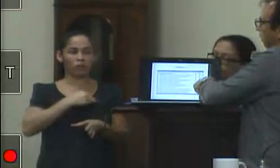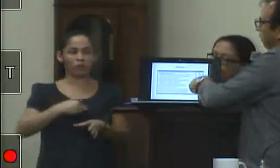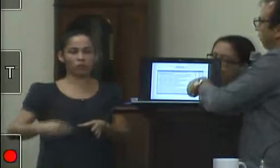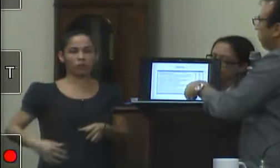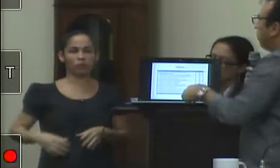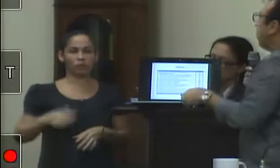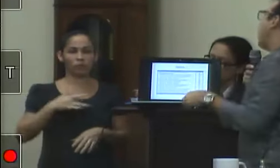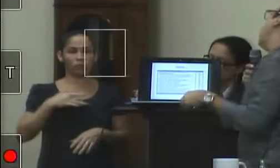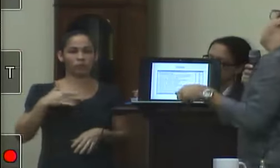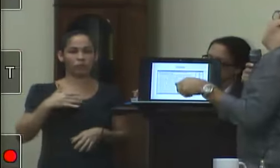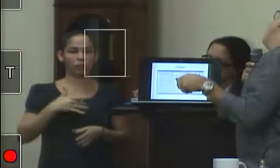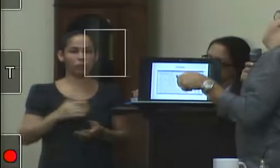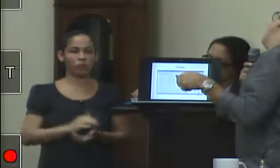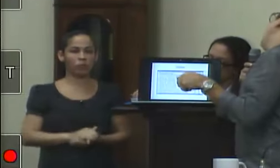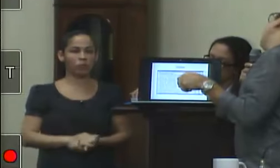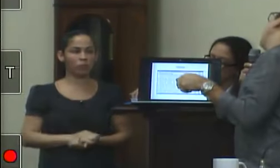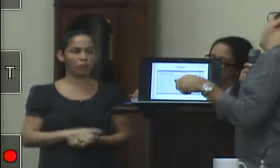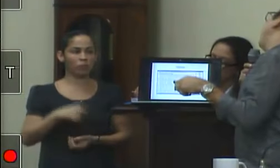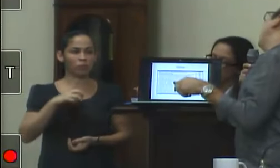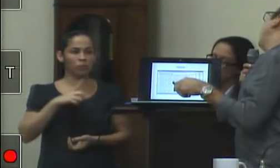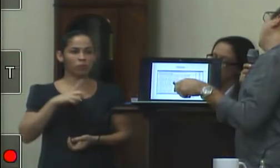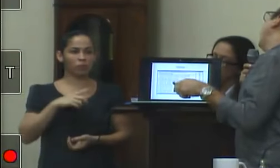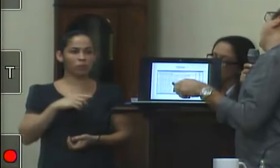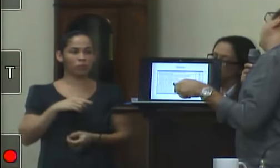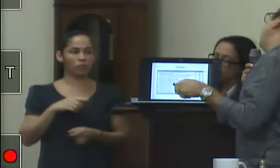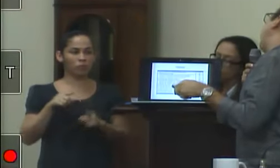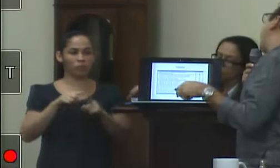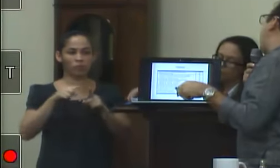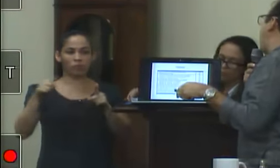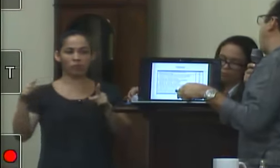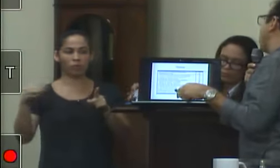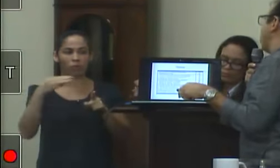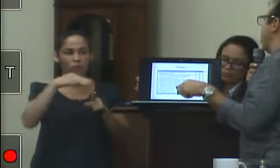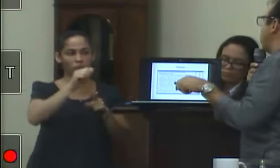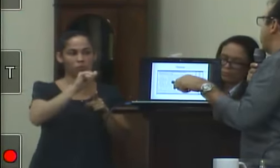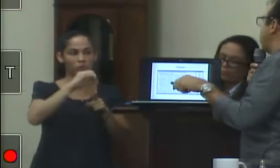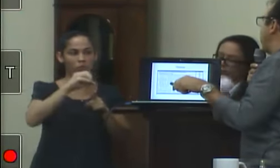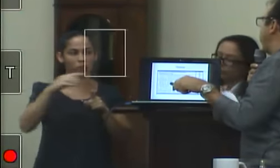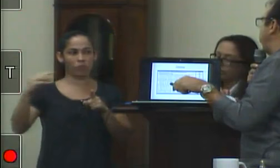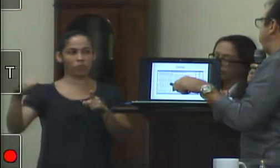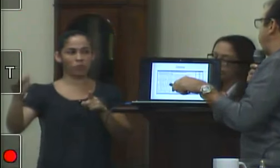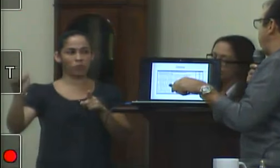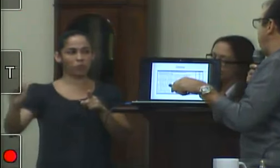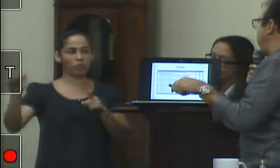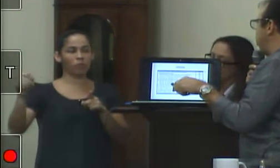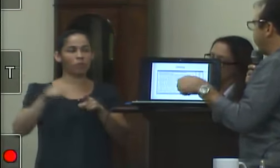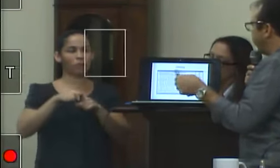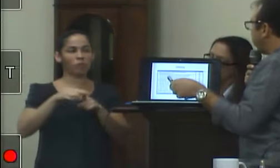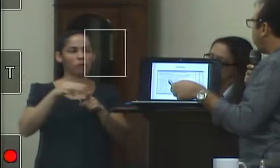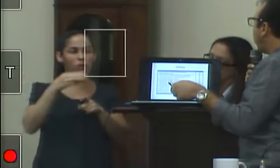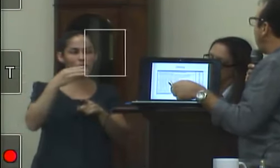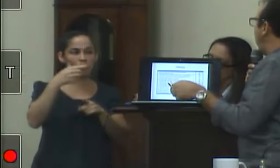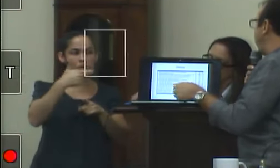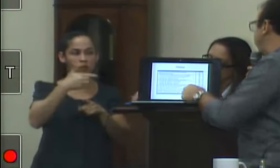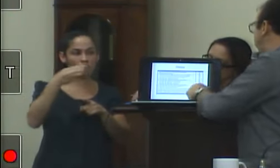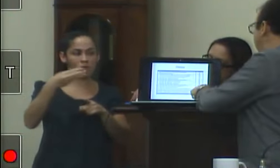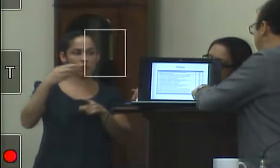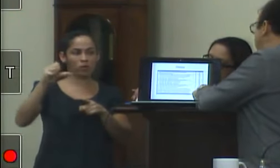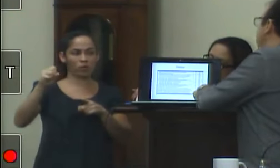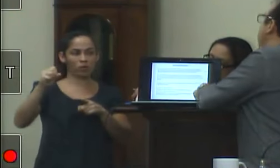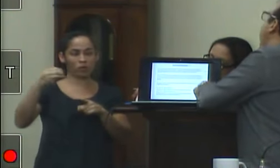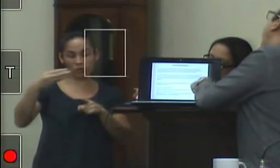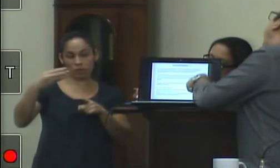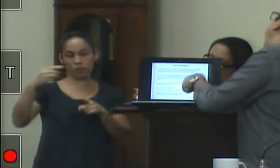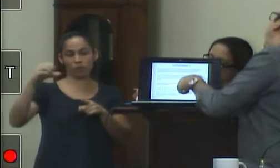Saúde. Tivemos no período, né, de maio a agosto, 253 óbitos